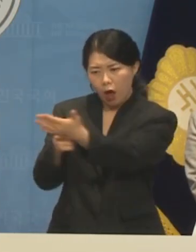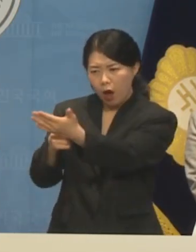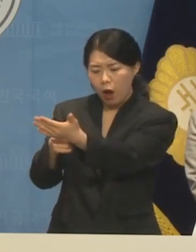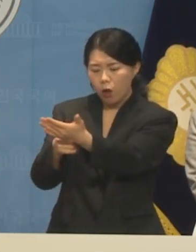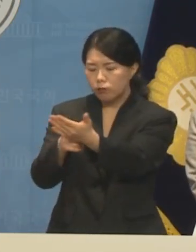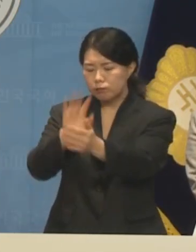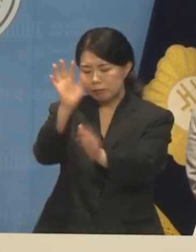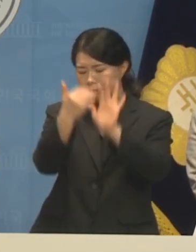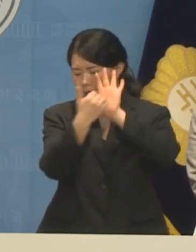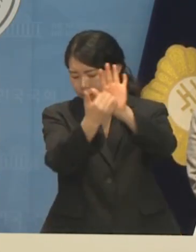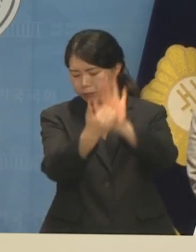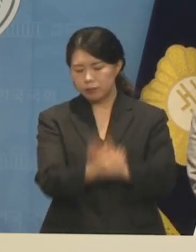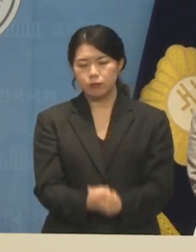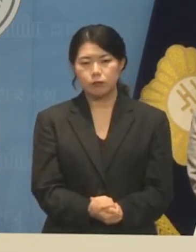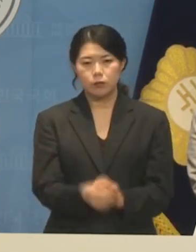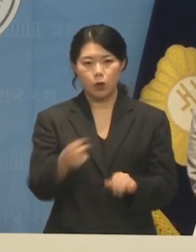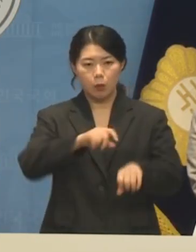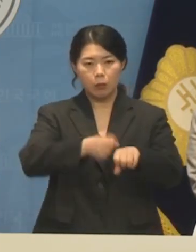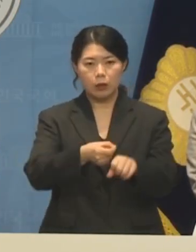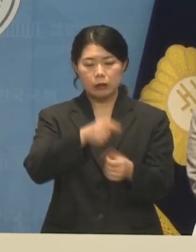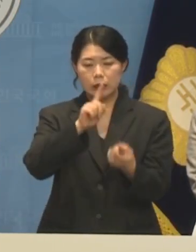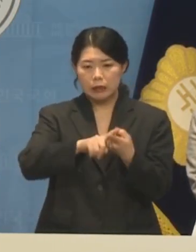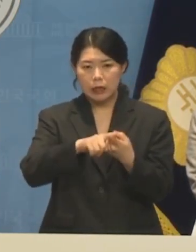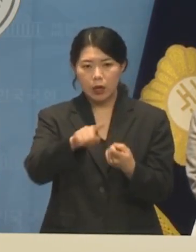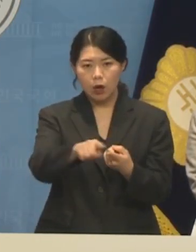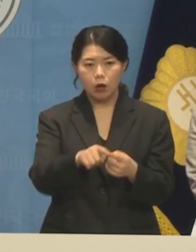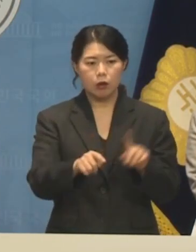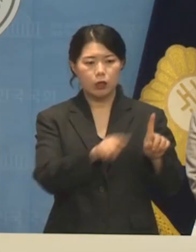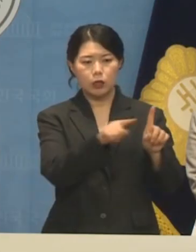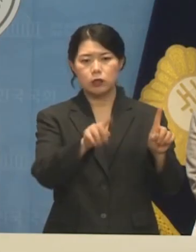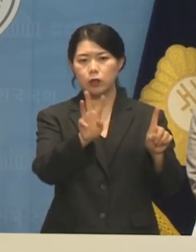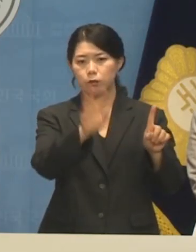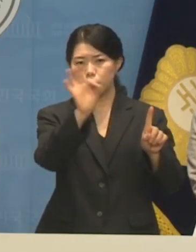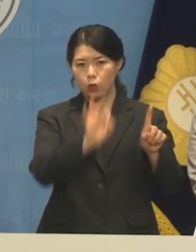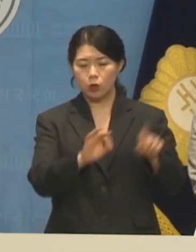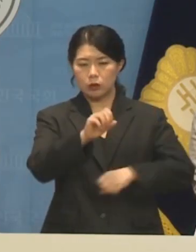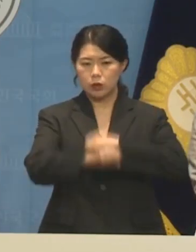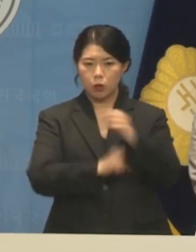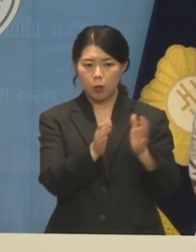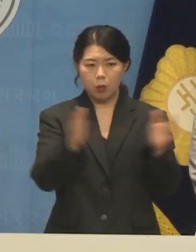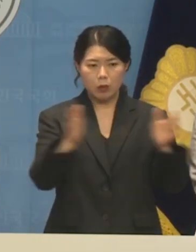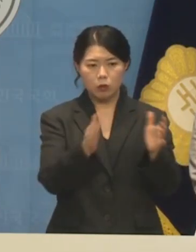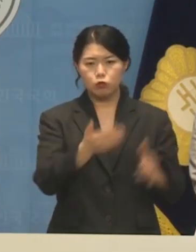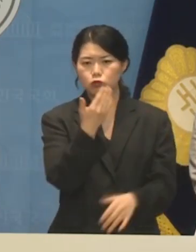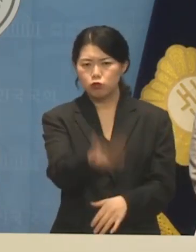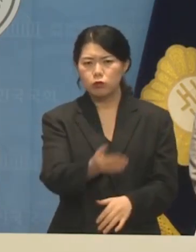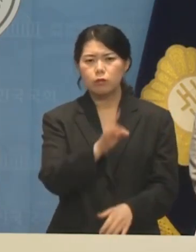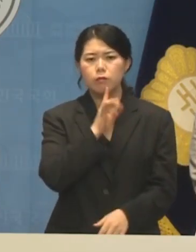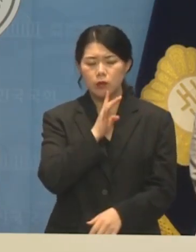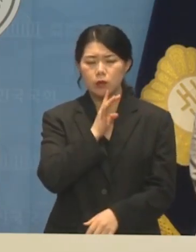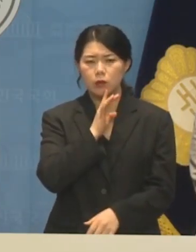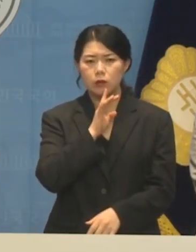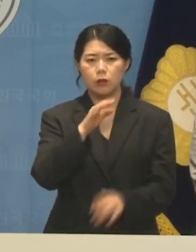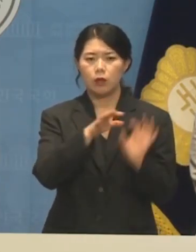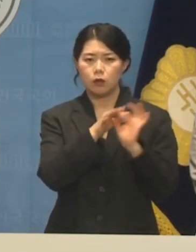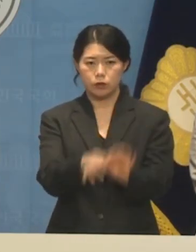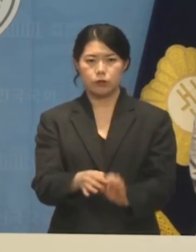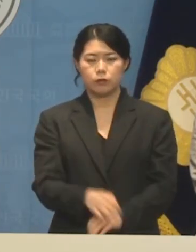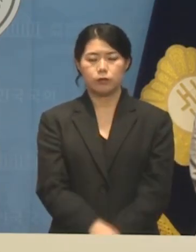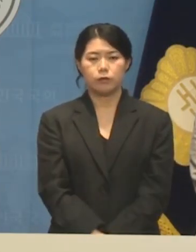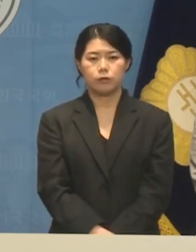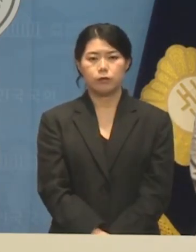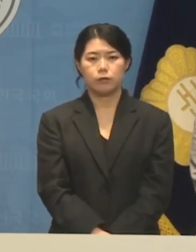수용하지 않고 있으며 페널티 대상 지자체에 1에서 3%의 자율 범위를 부여하겠다는 입장만 고수하고 있는